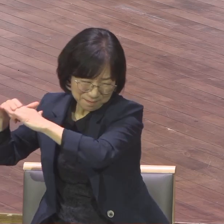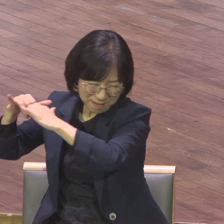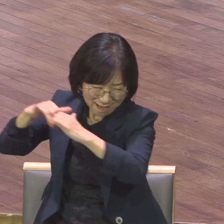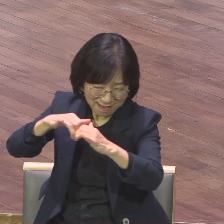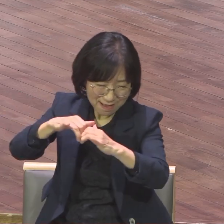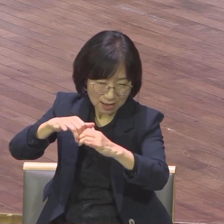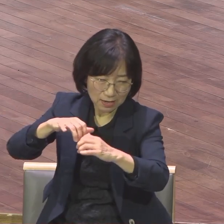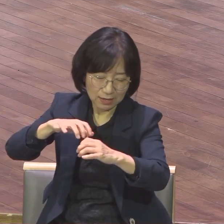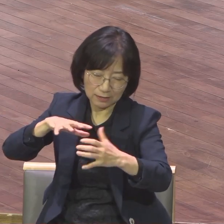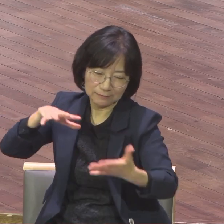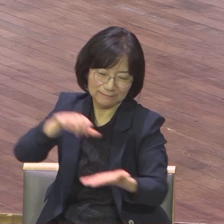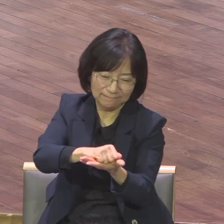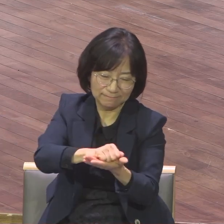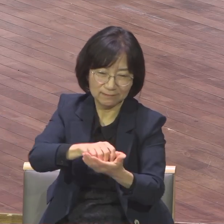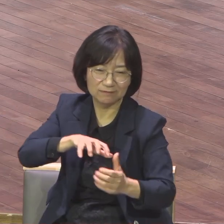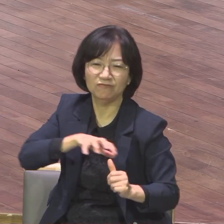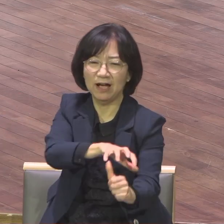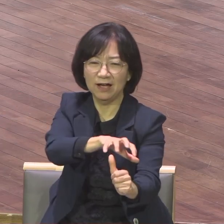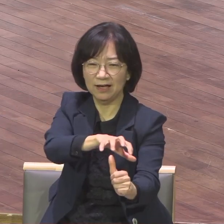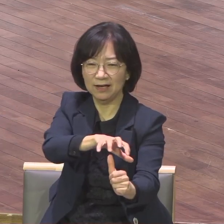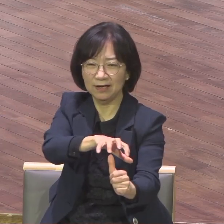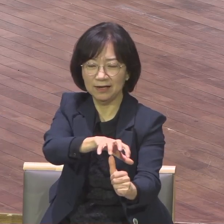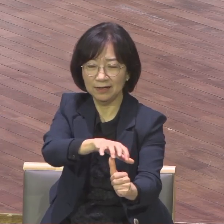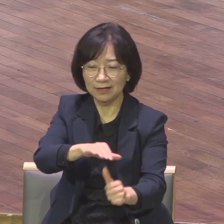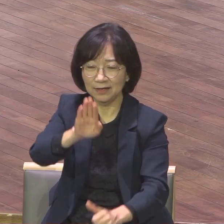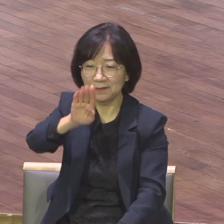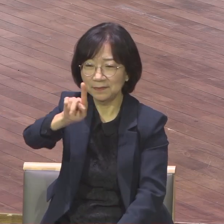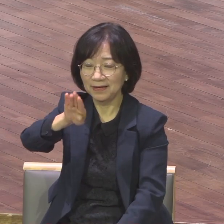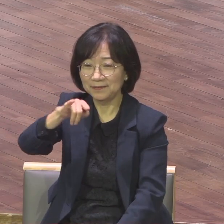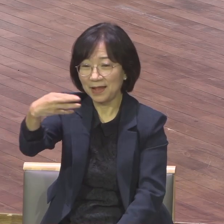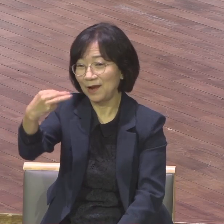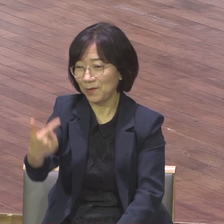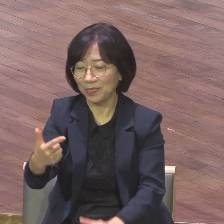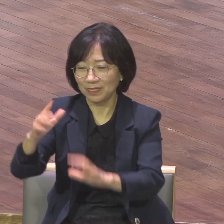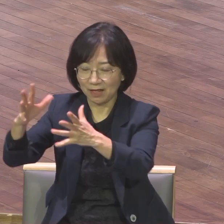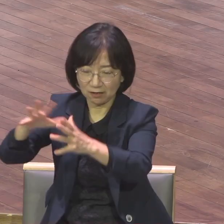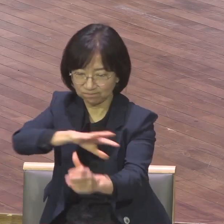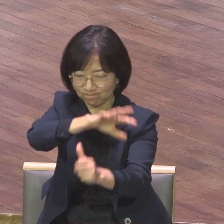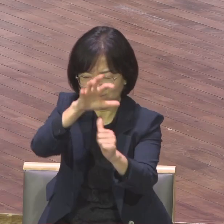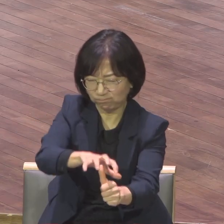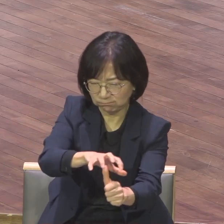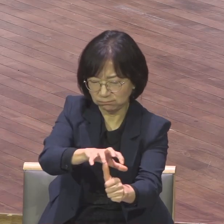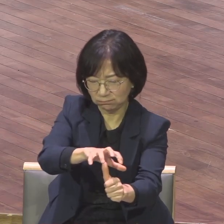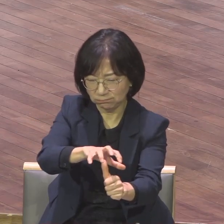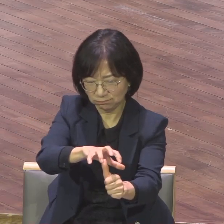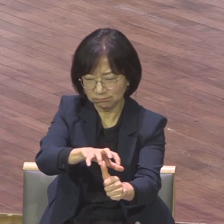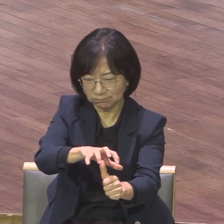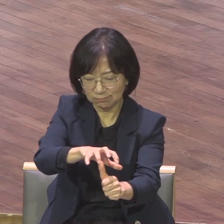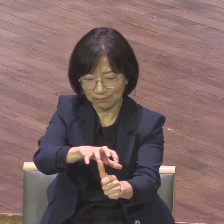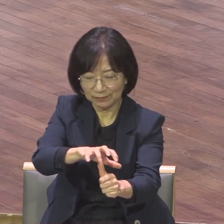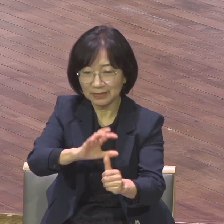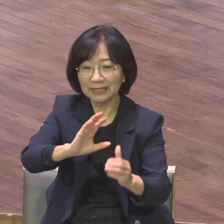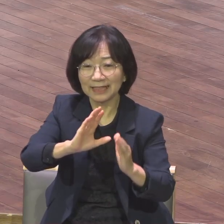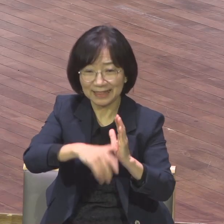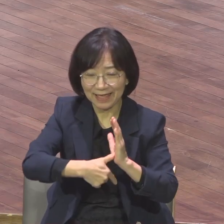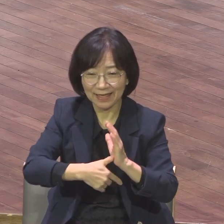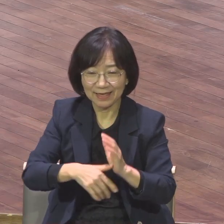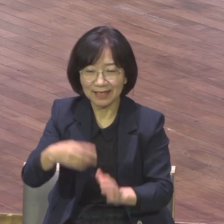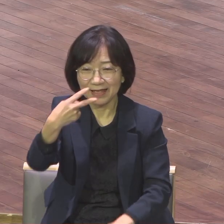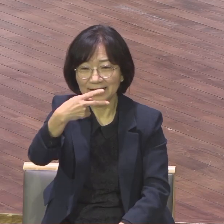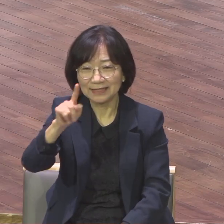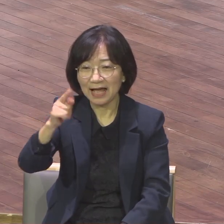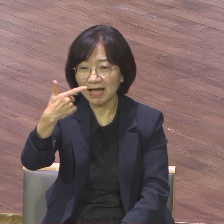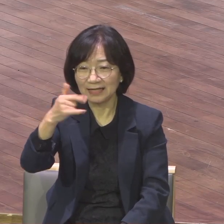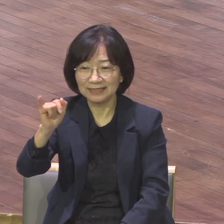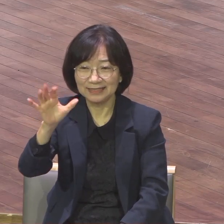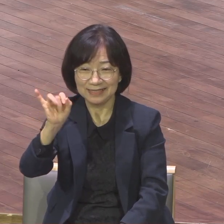속국으로 전략을 하죠. 침공을 당해가지고 바벨론에게 이제 속국으로 전략을 하는데, 이때 이제 유명한 다니엘 선지자 같은